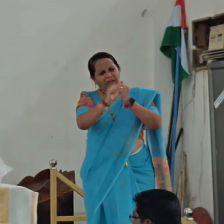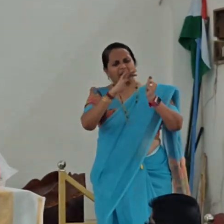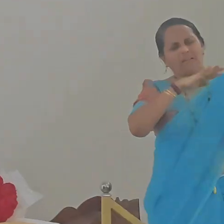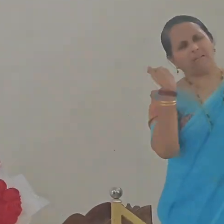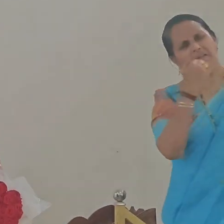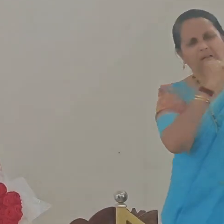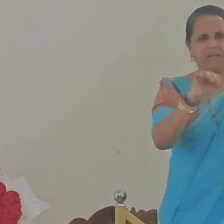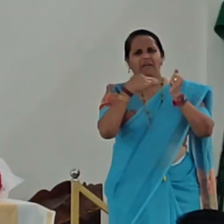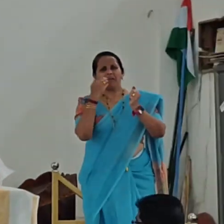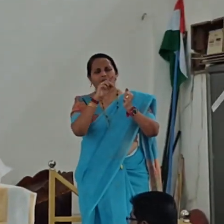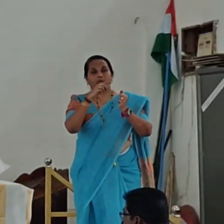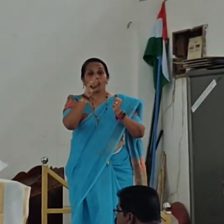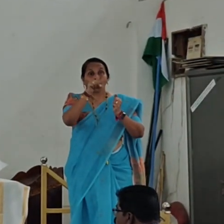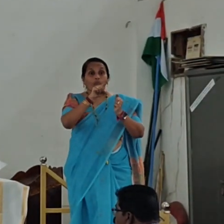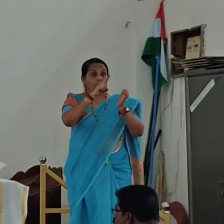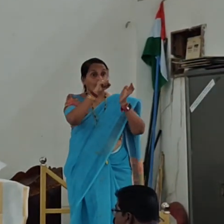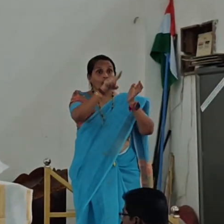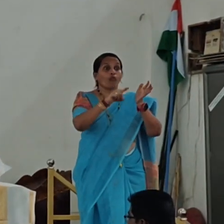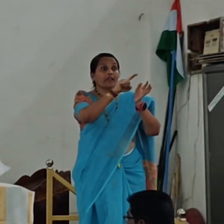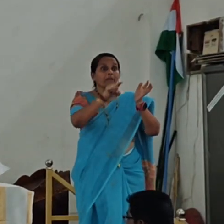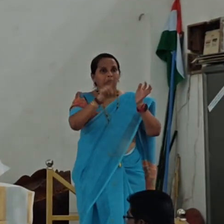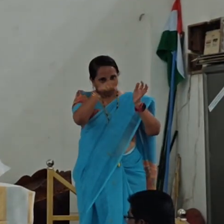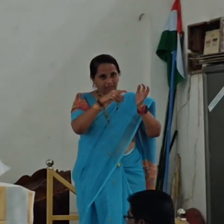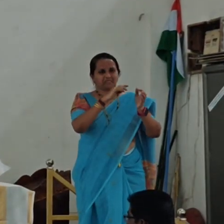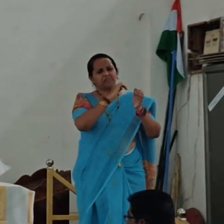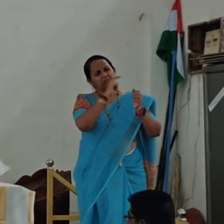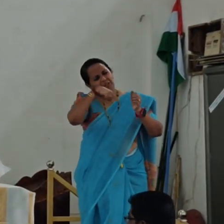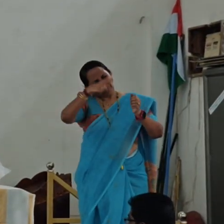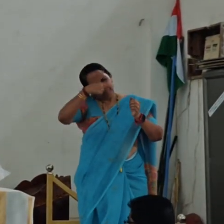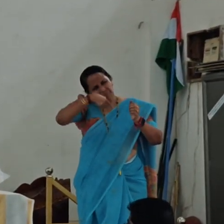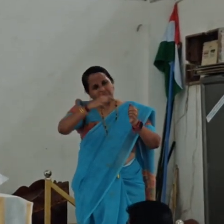వాళ్ళు రోజుకు ఒకళ్ళు మన హైవే మీద.